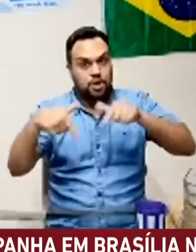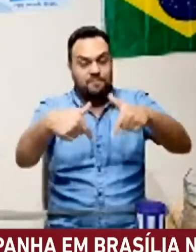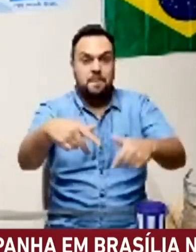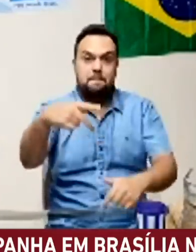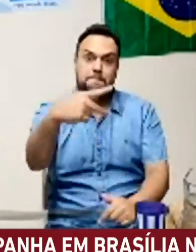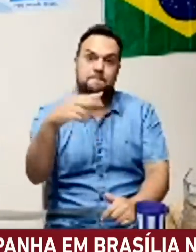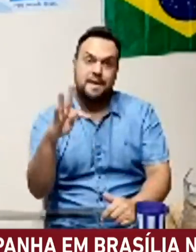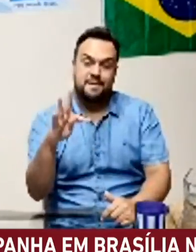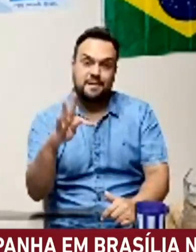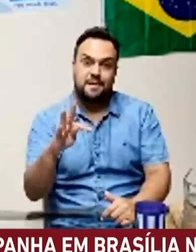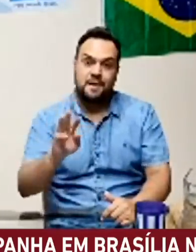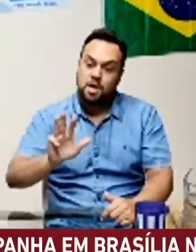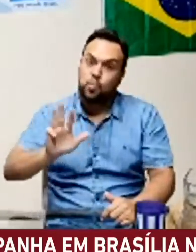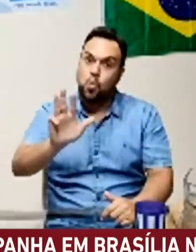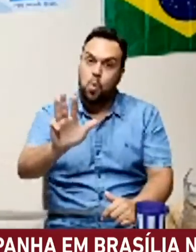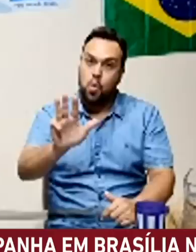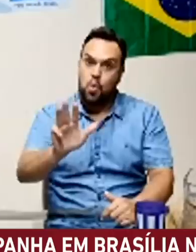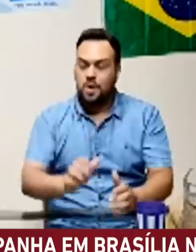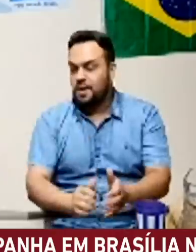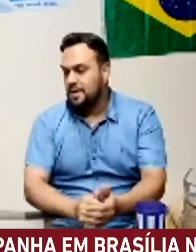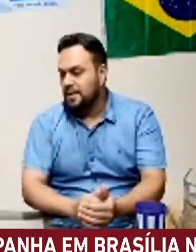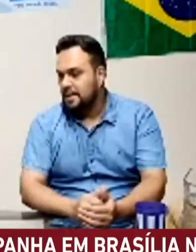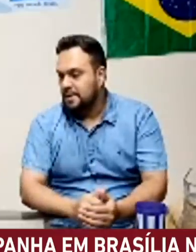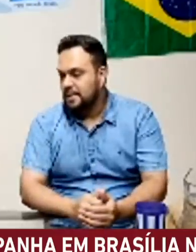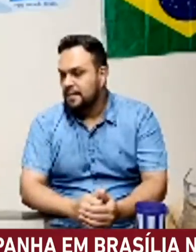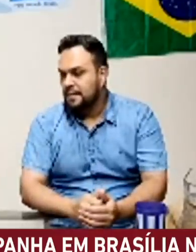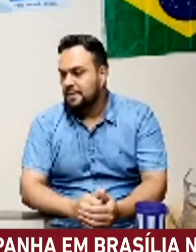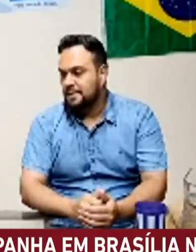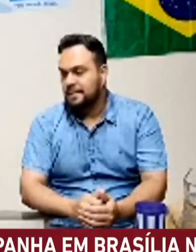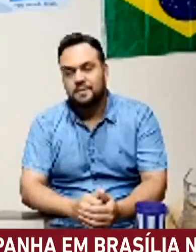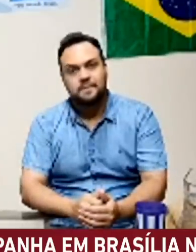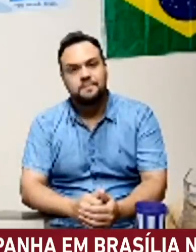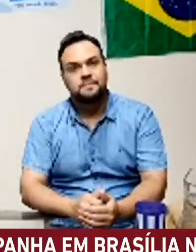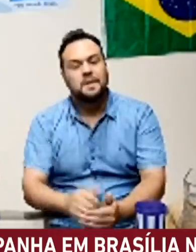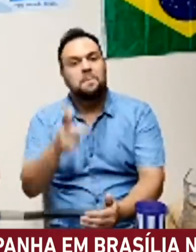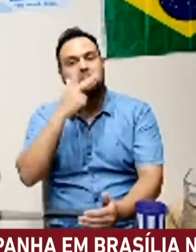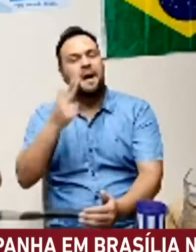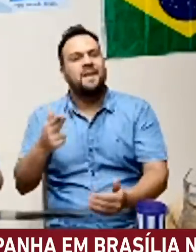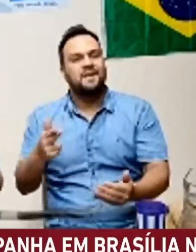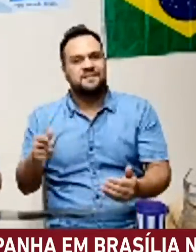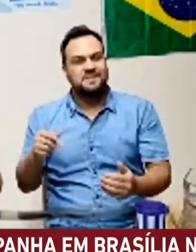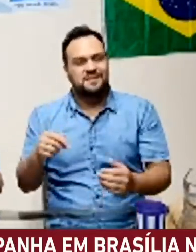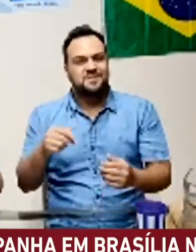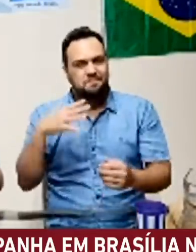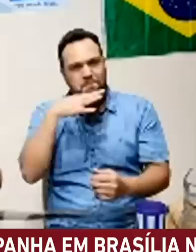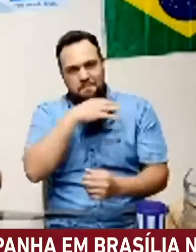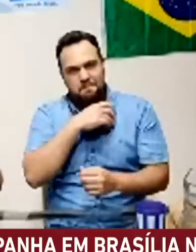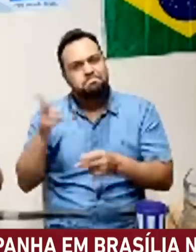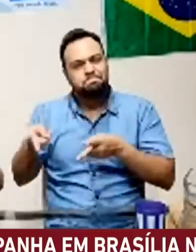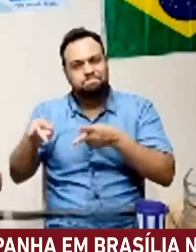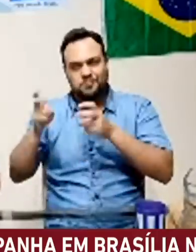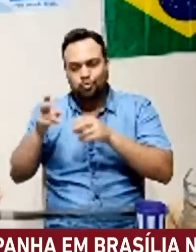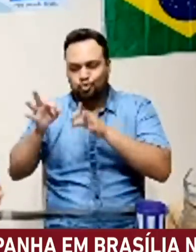ar vídeos em que Lula o chama de genocida. É uma parcialidade enorme os julgamentos